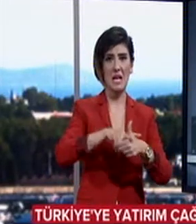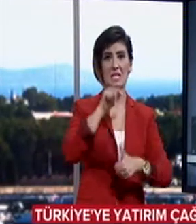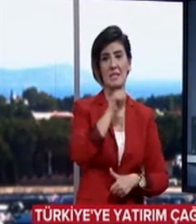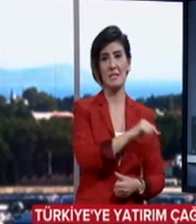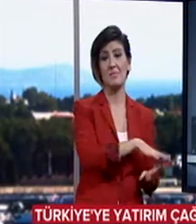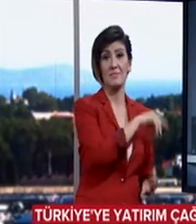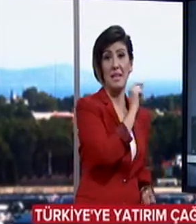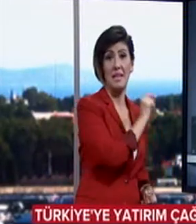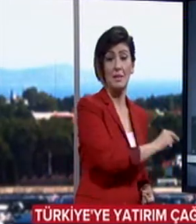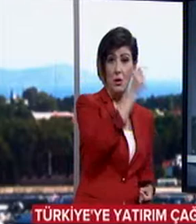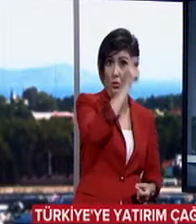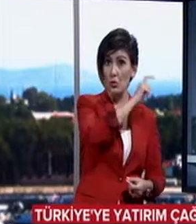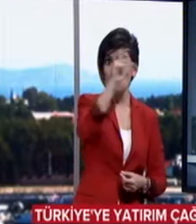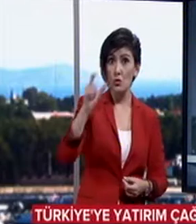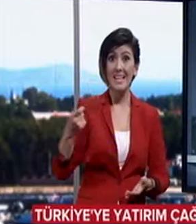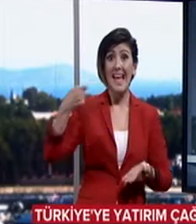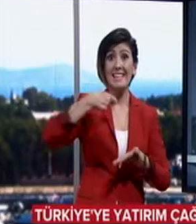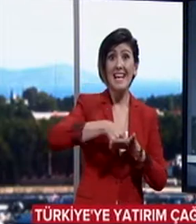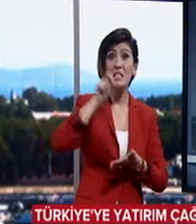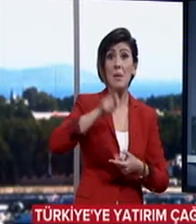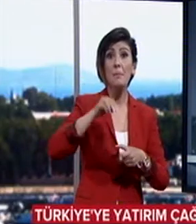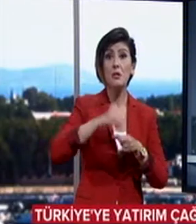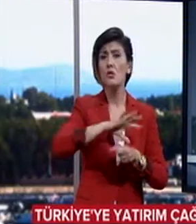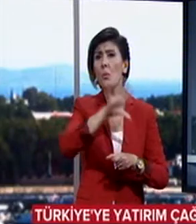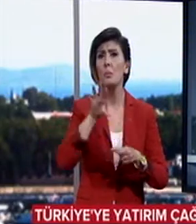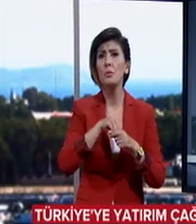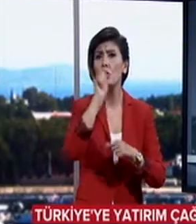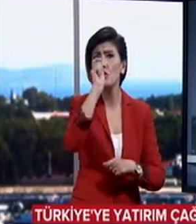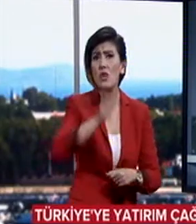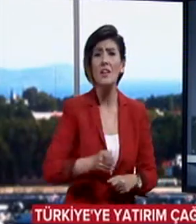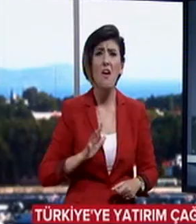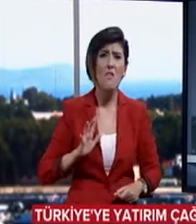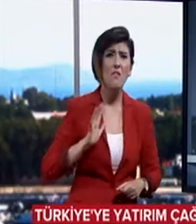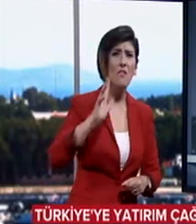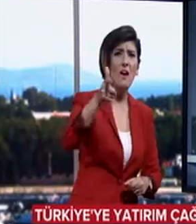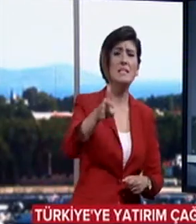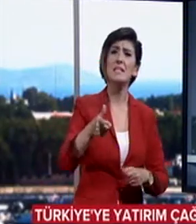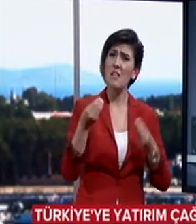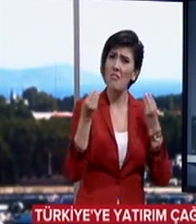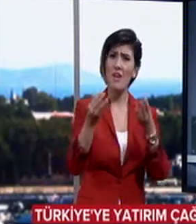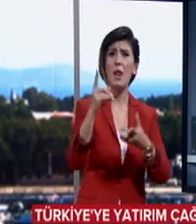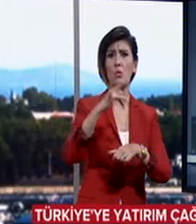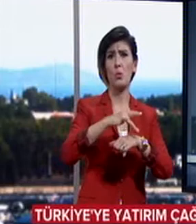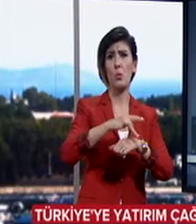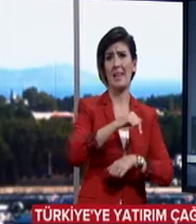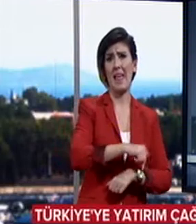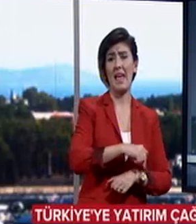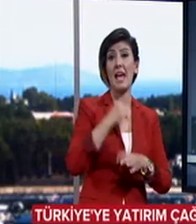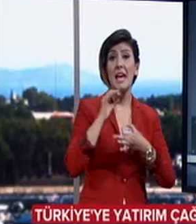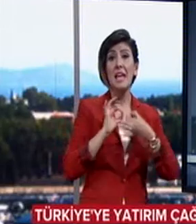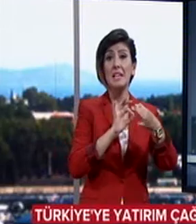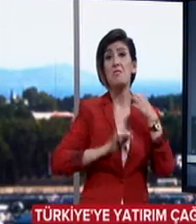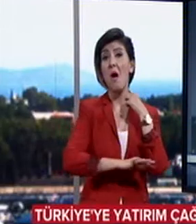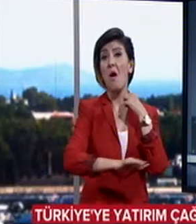zirvesine katıldı. Yıldırım, Türkiye yatırım yapmak için bütün şartları fazlasıyla sağlayan bir ülke.